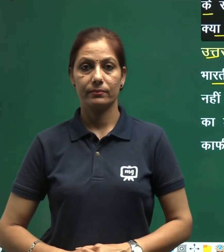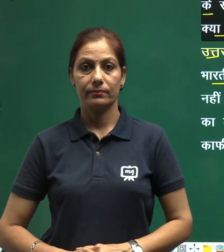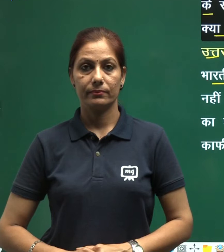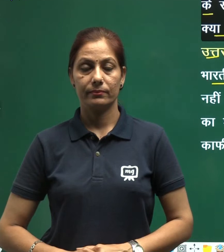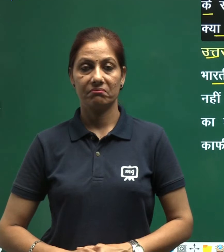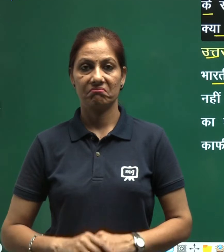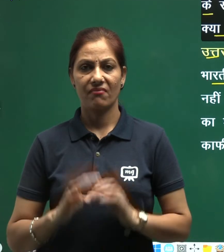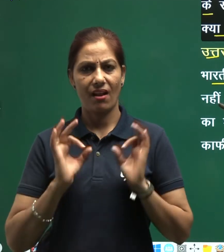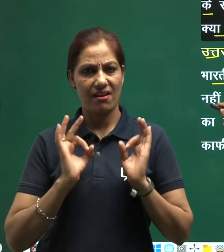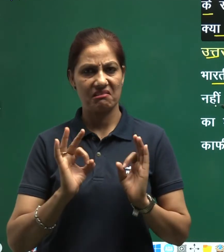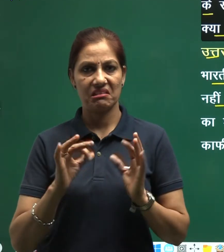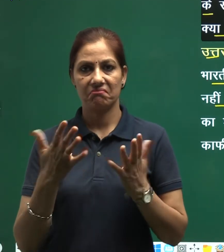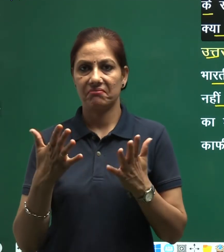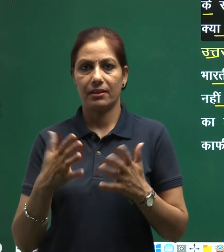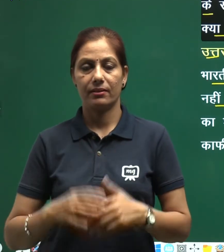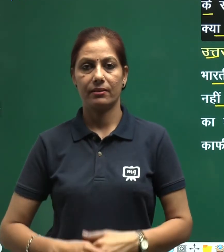अच्छी नहीं थी।